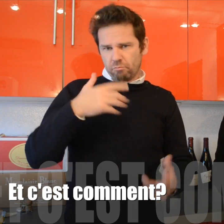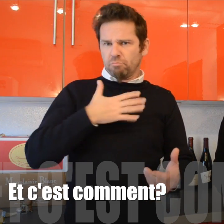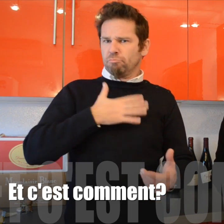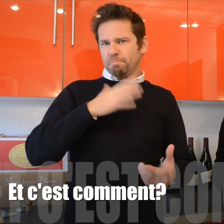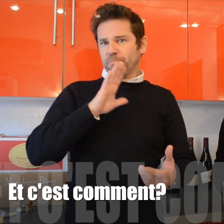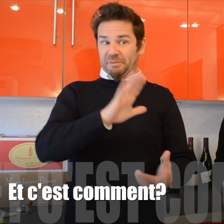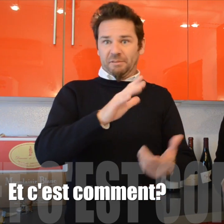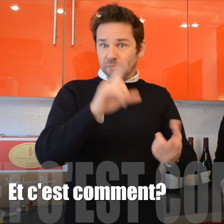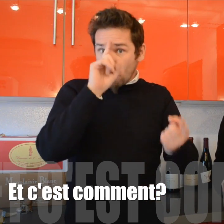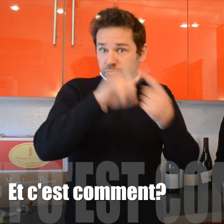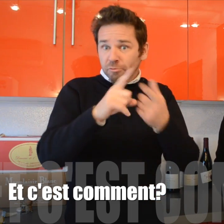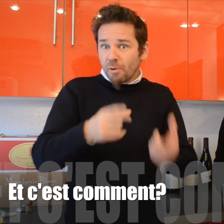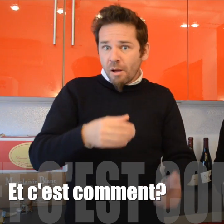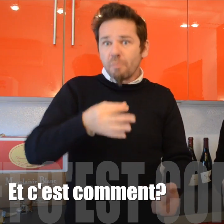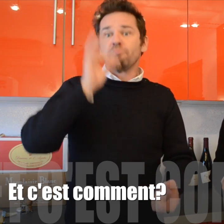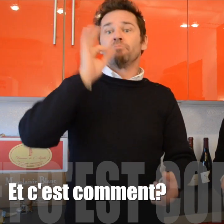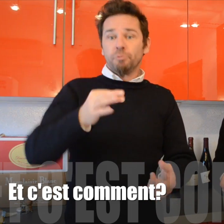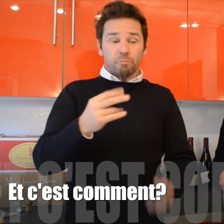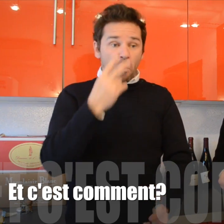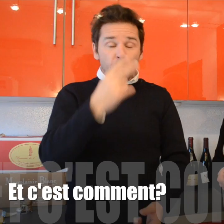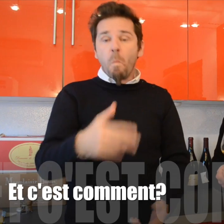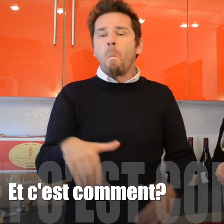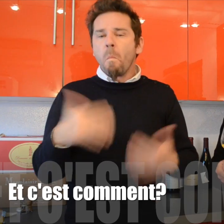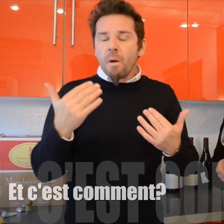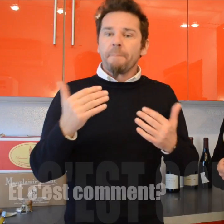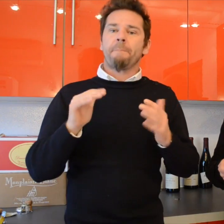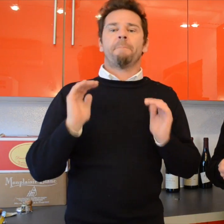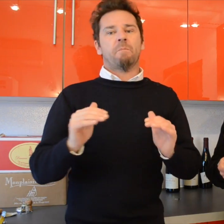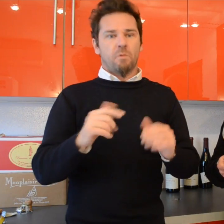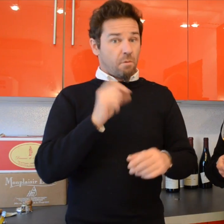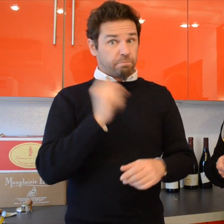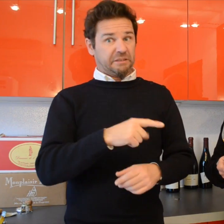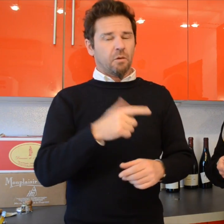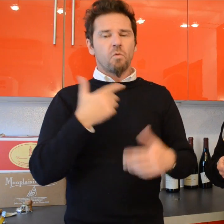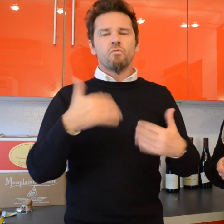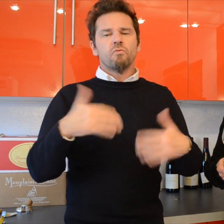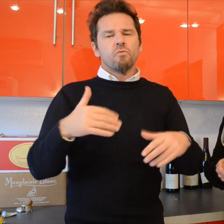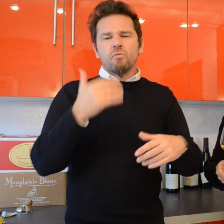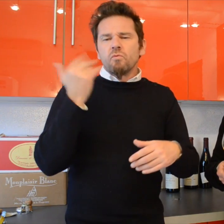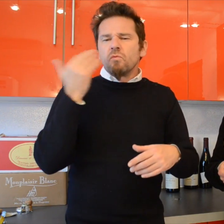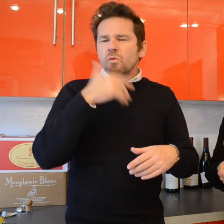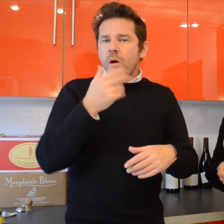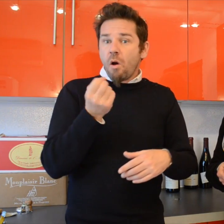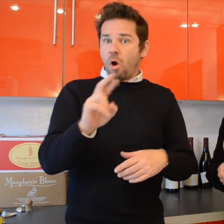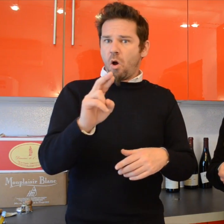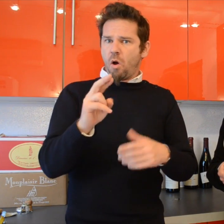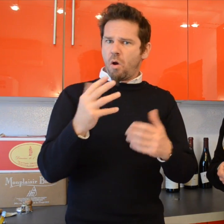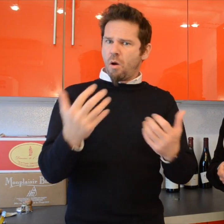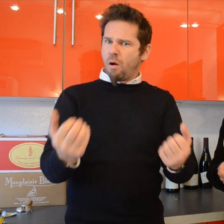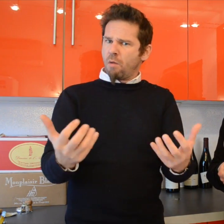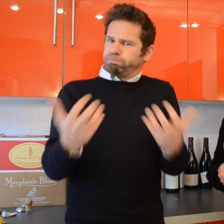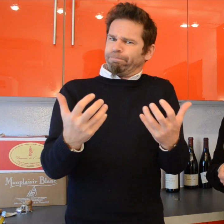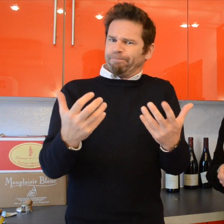fait pour être bu que pour être vu. Mais là, je dois dire que cette belle couleur dorée soutenue,